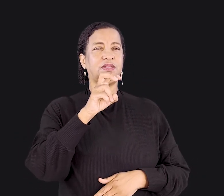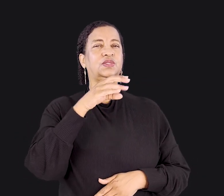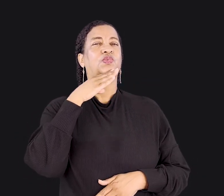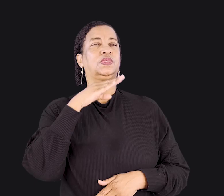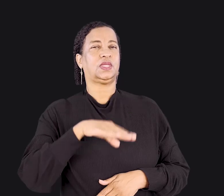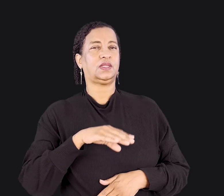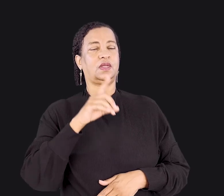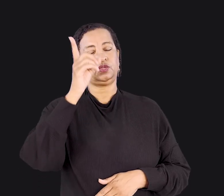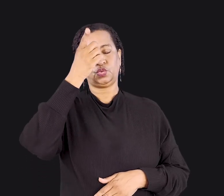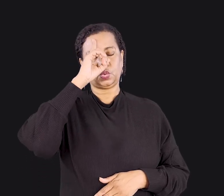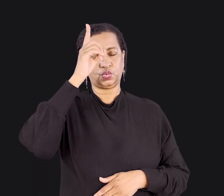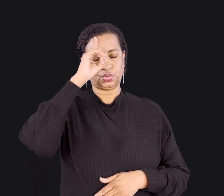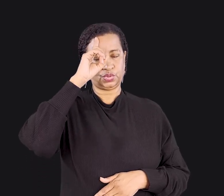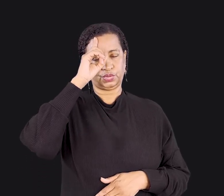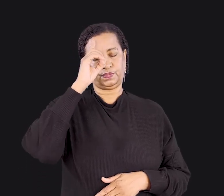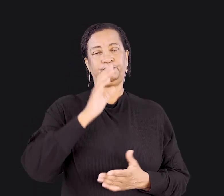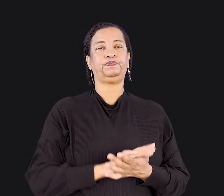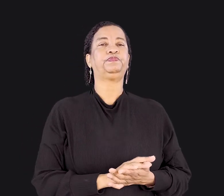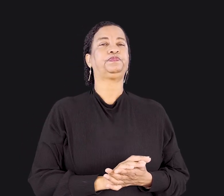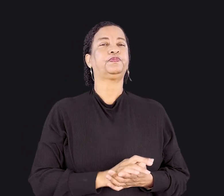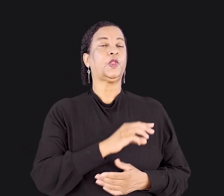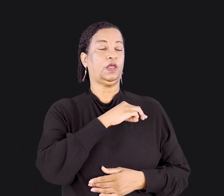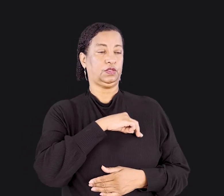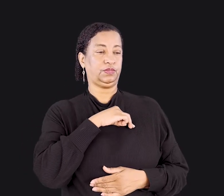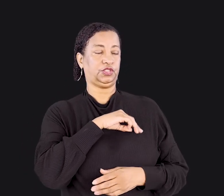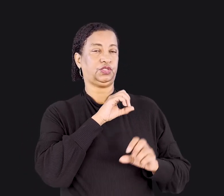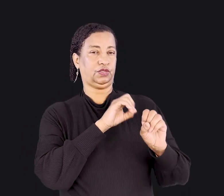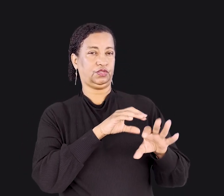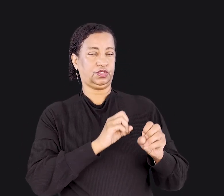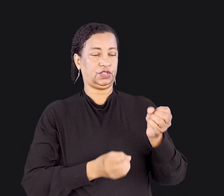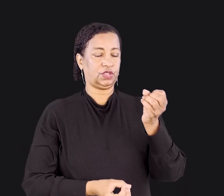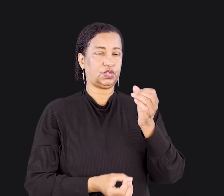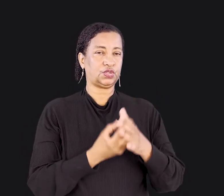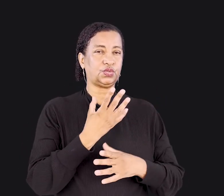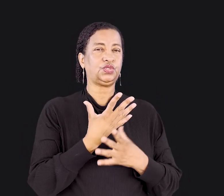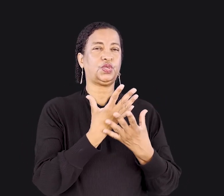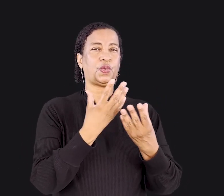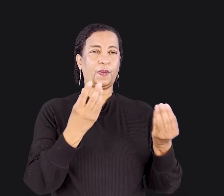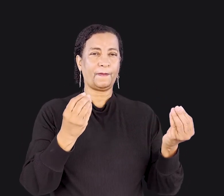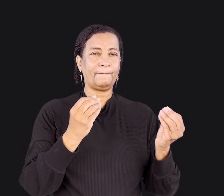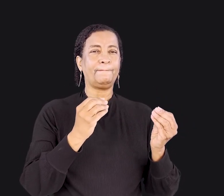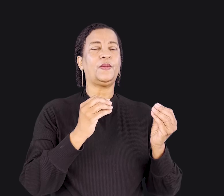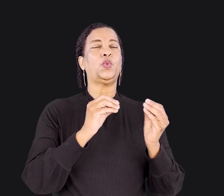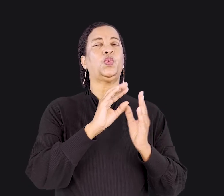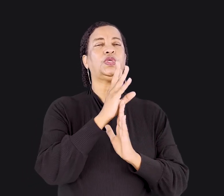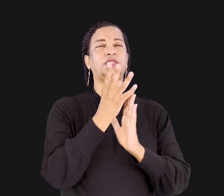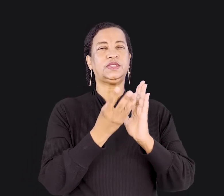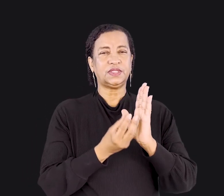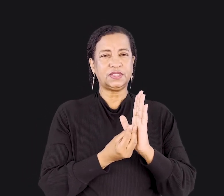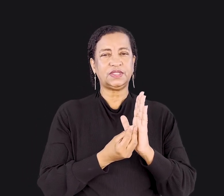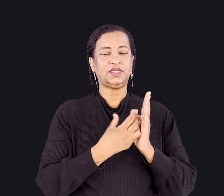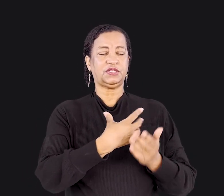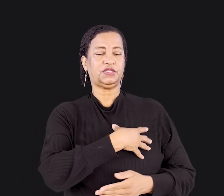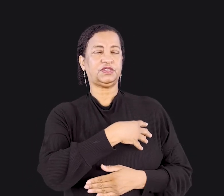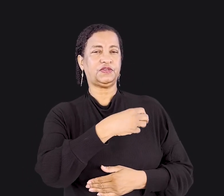dias. Como resultado desse ministério de ensino, surgiram muitas igrejas filhas da igreja de